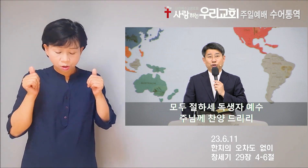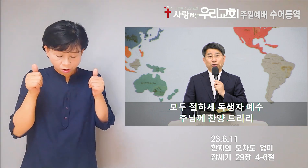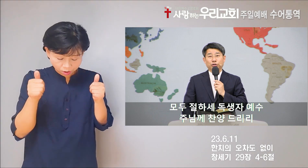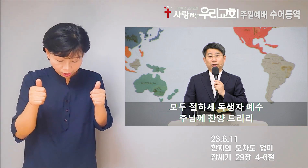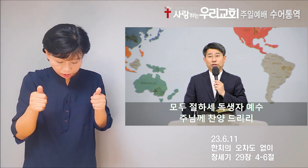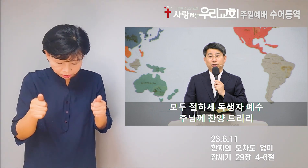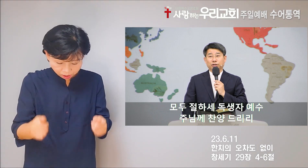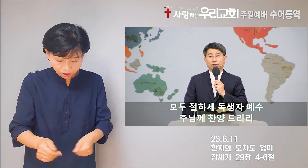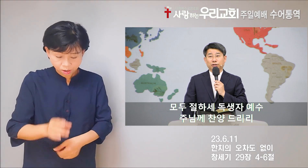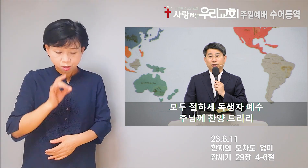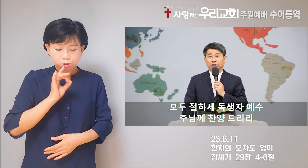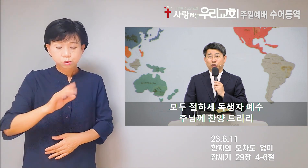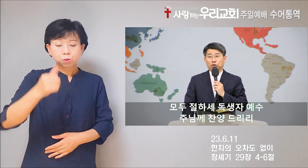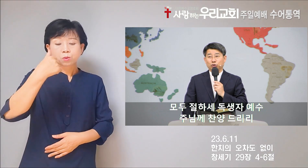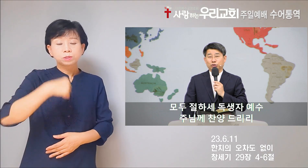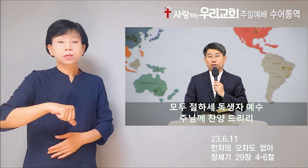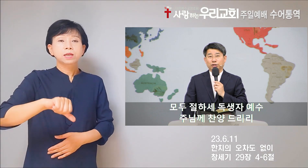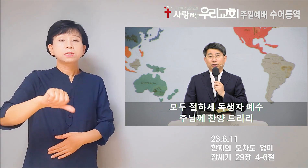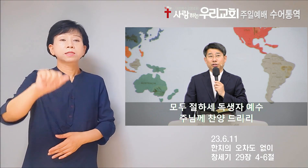모두 절하세.